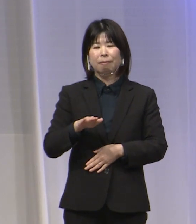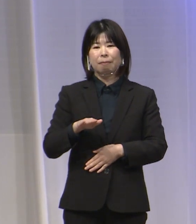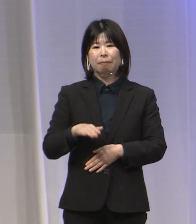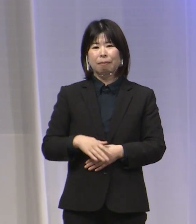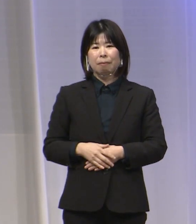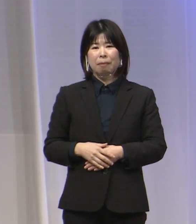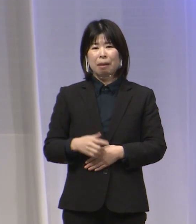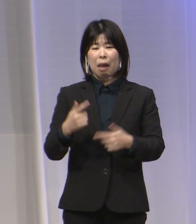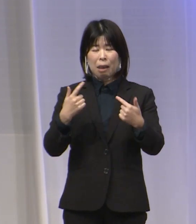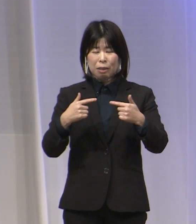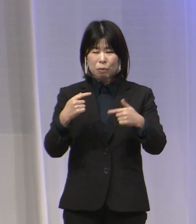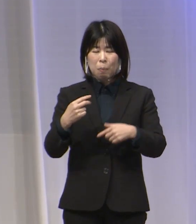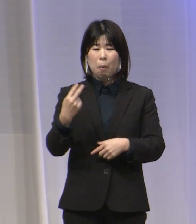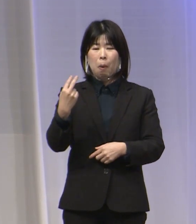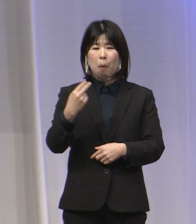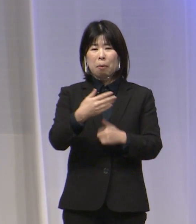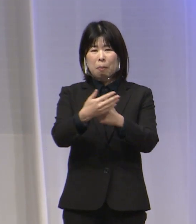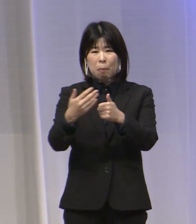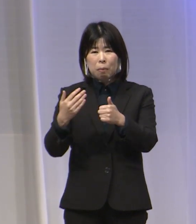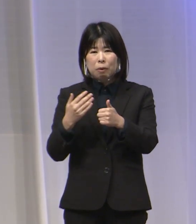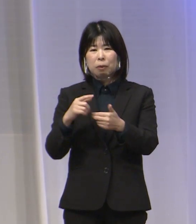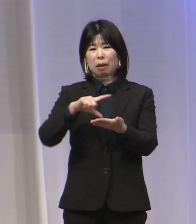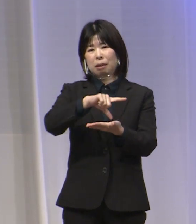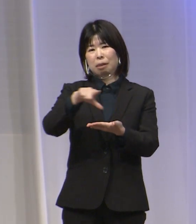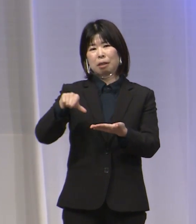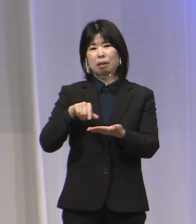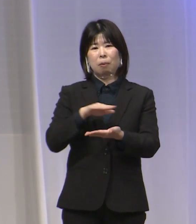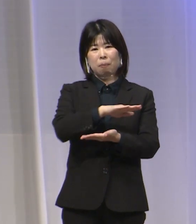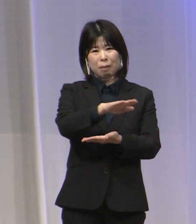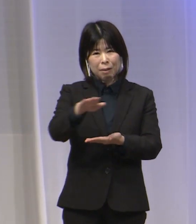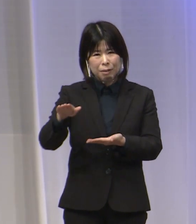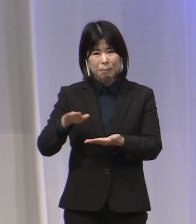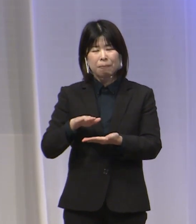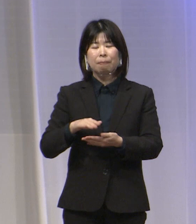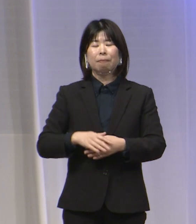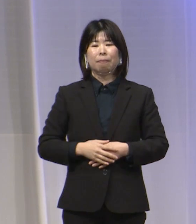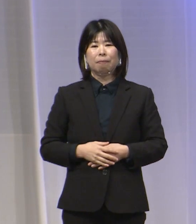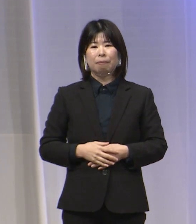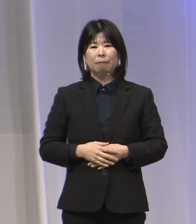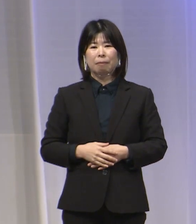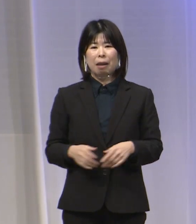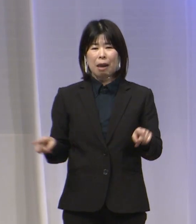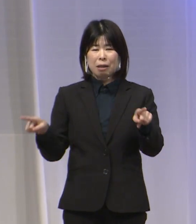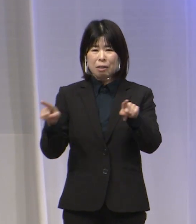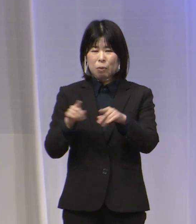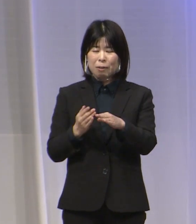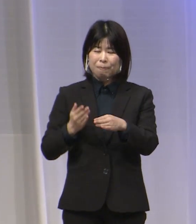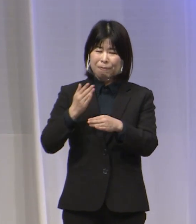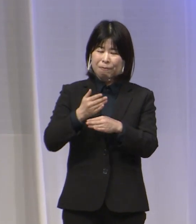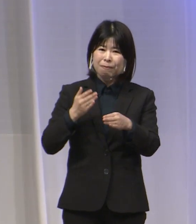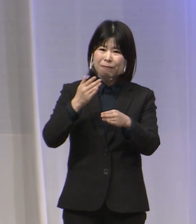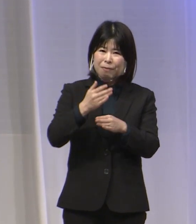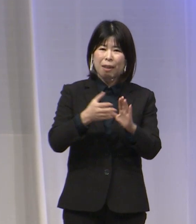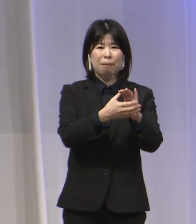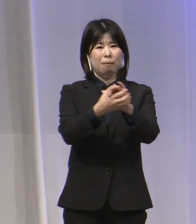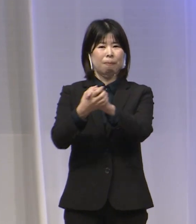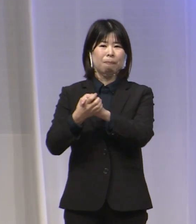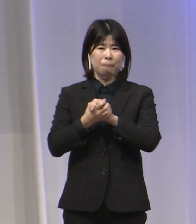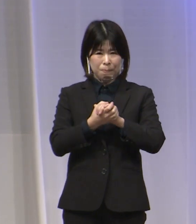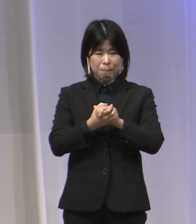いつも見守ってくださった地域の皆様何事も一緒になり帰って来た友人